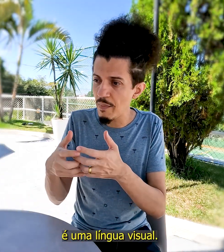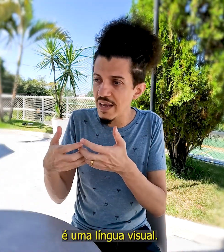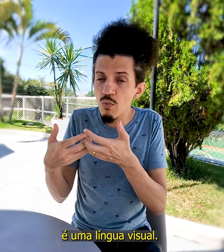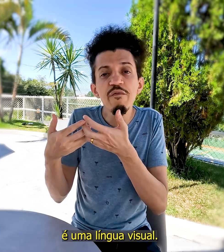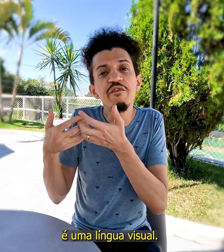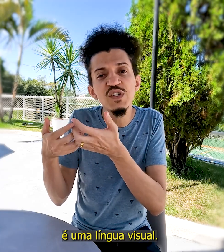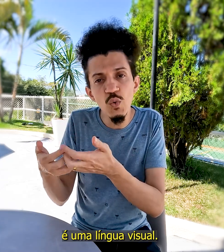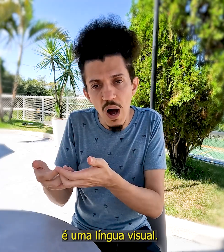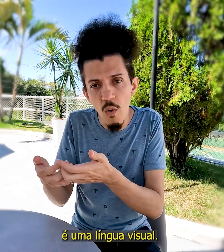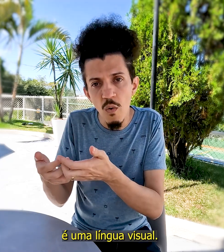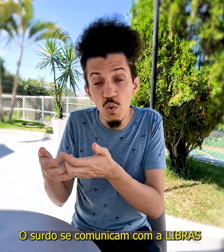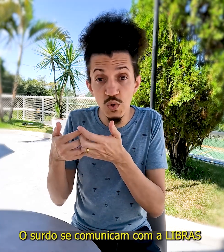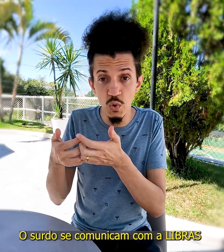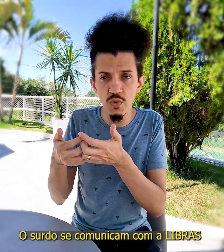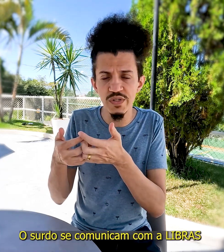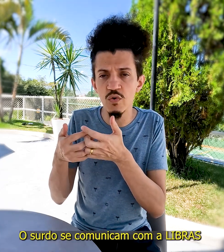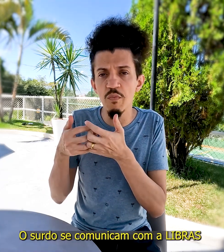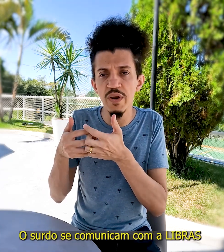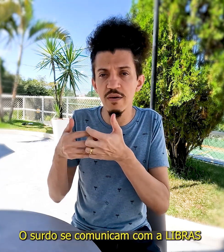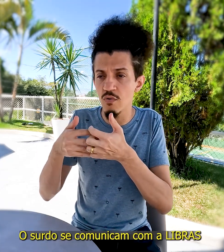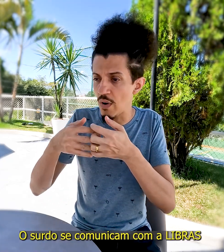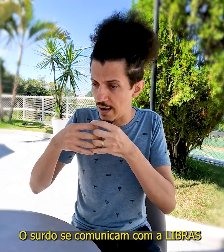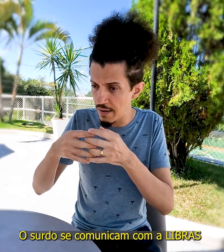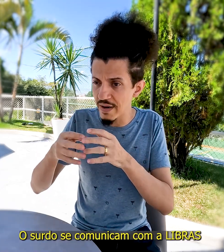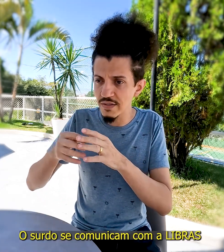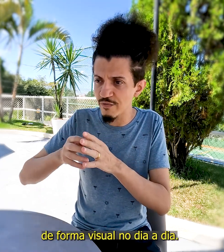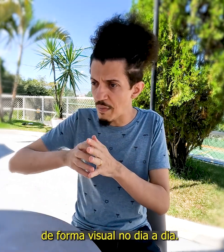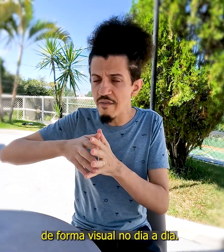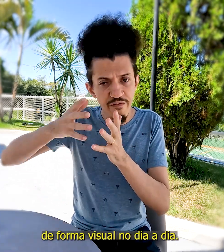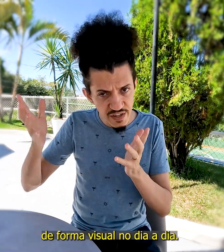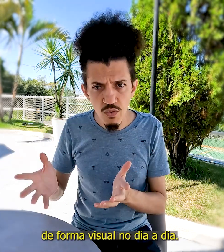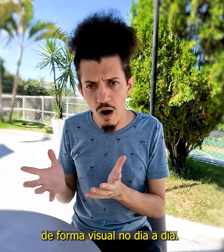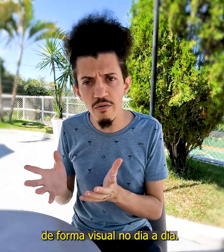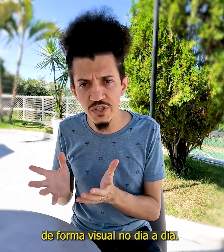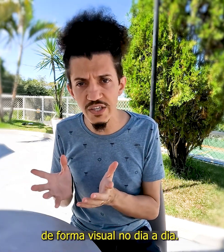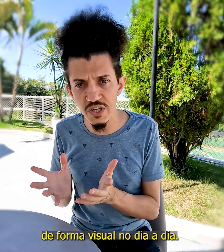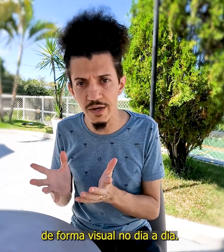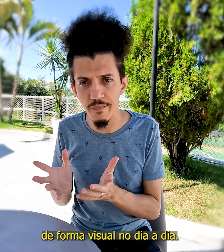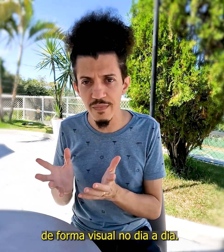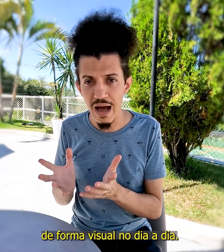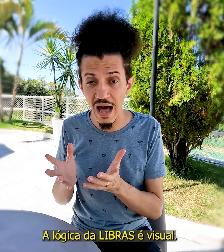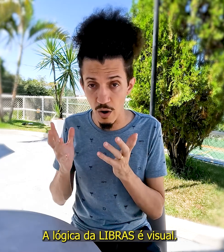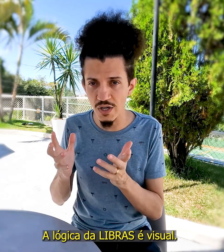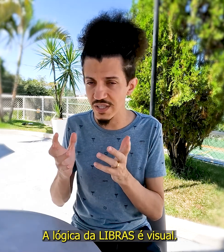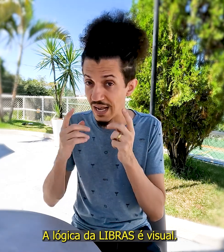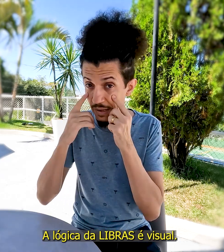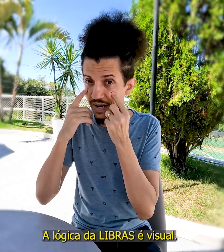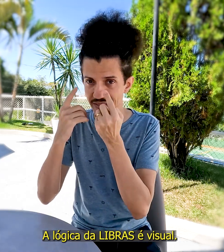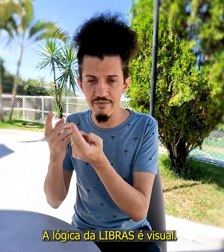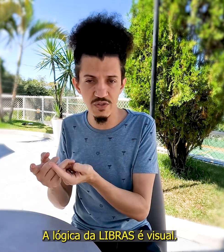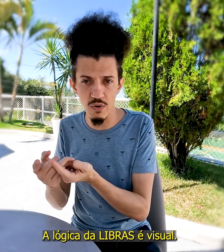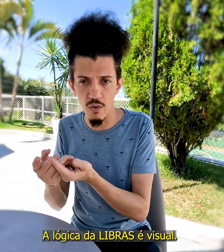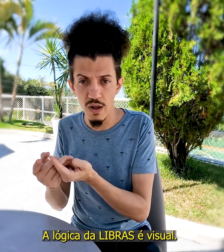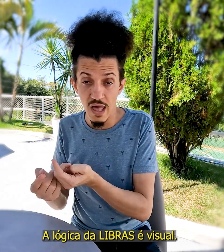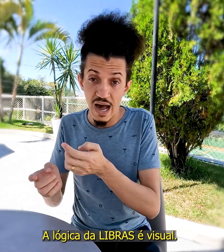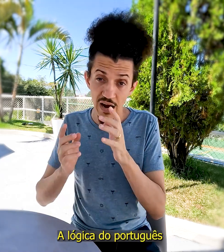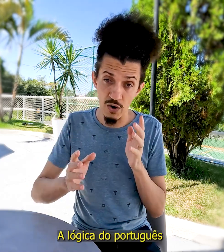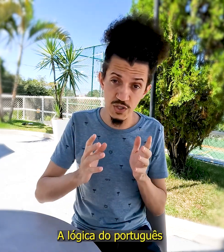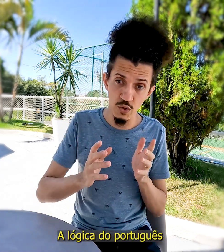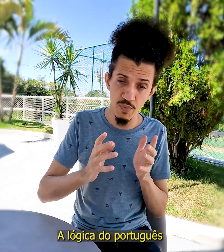uma língua visual. Os surdos se comunicam com a Libras de forma visual no dia a dia. A lógica da Libras é visual. A lógica do